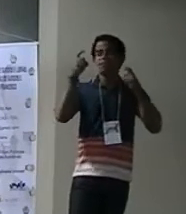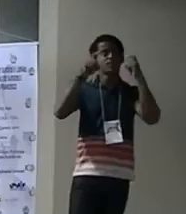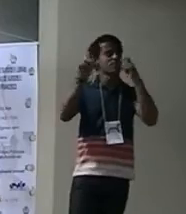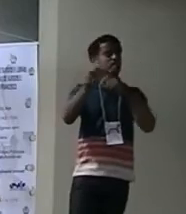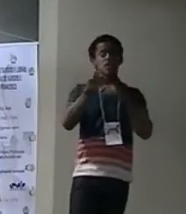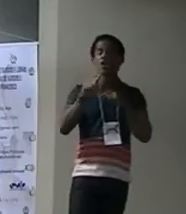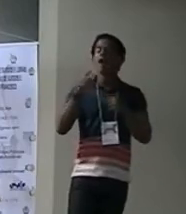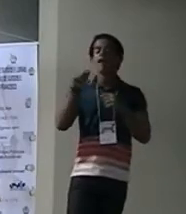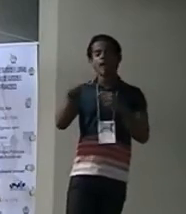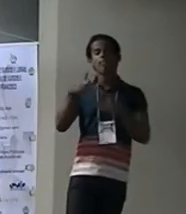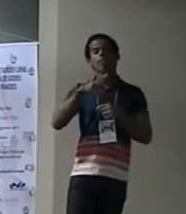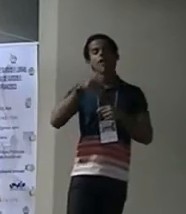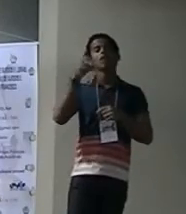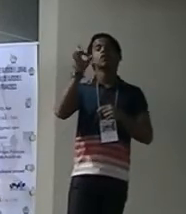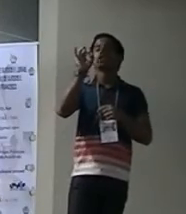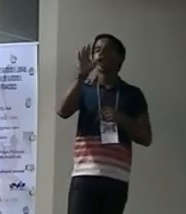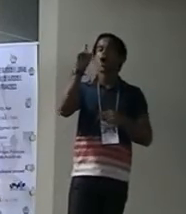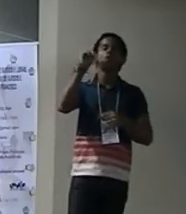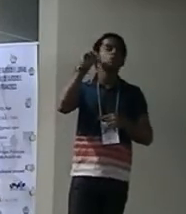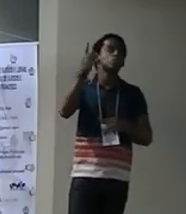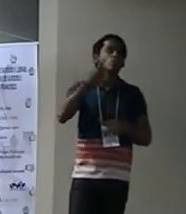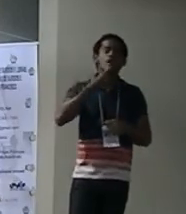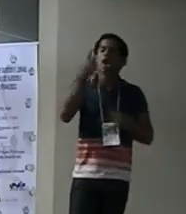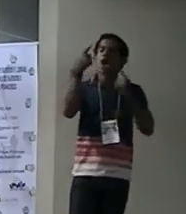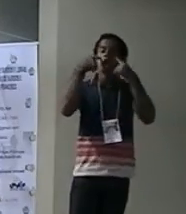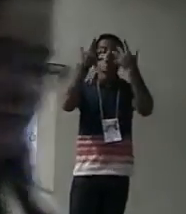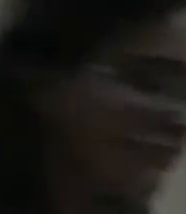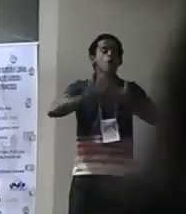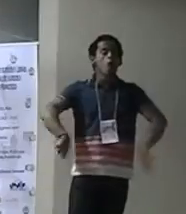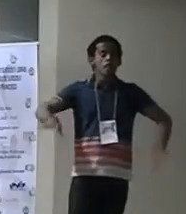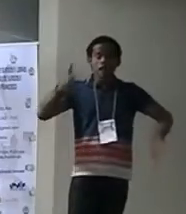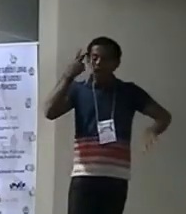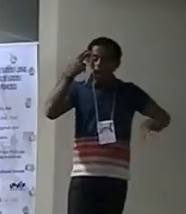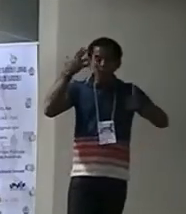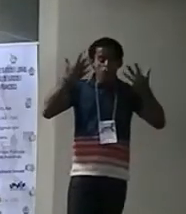E disse que o médico tentou acalmar, dizendo que não precisava